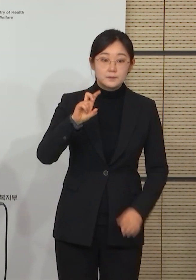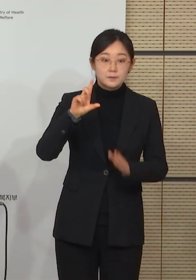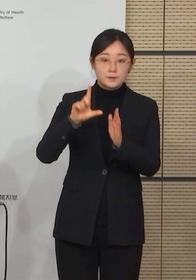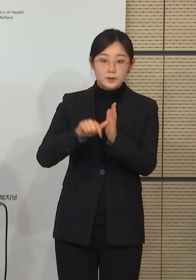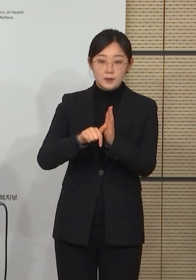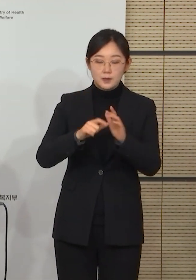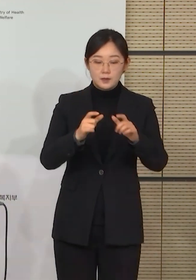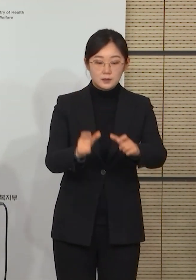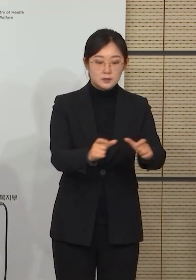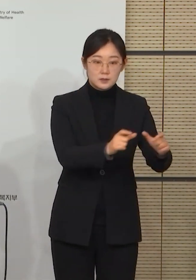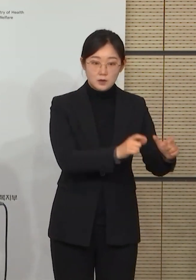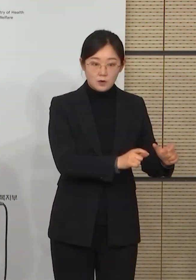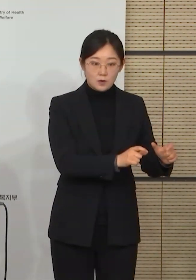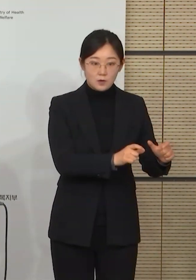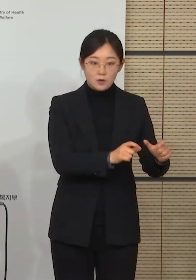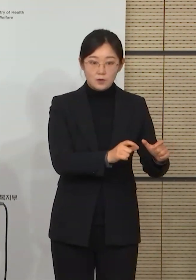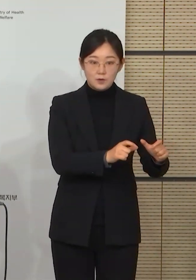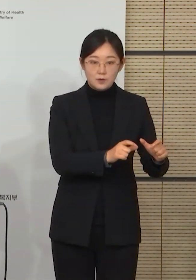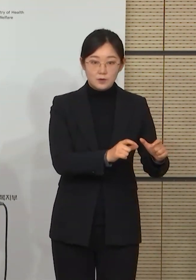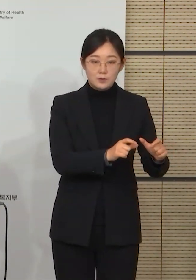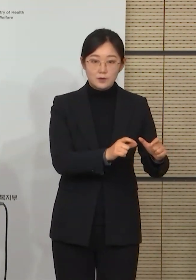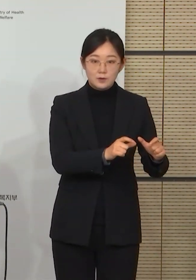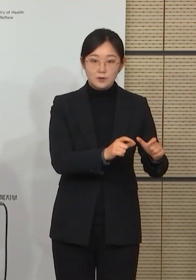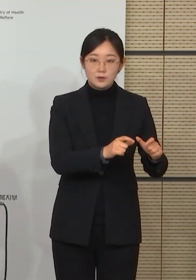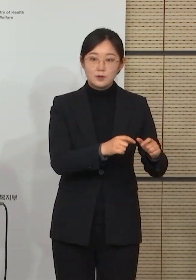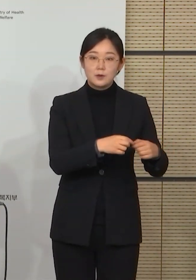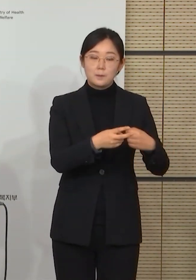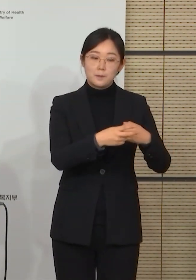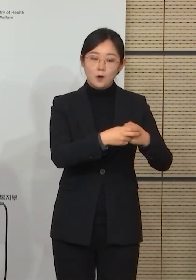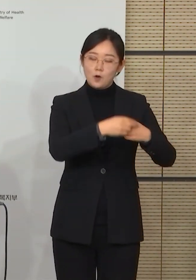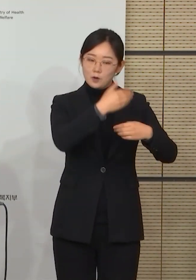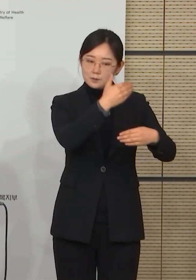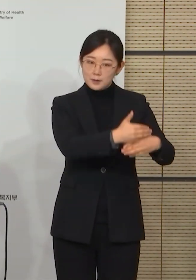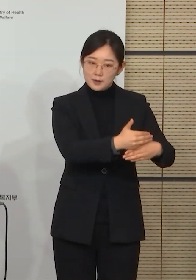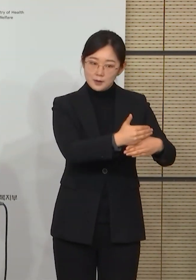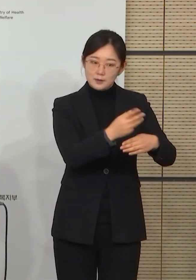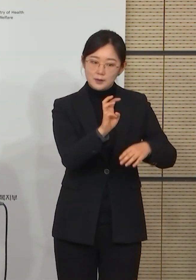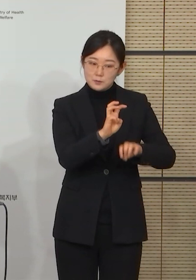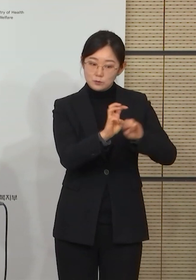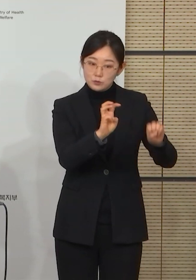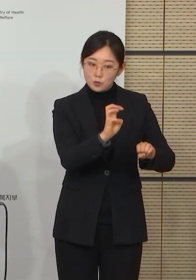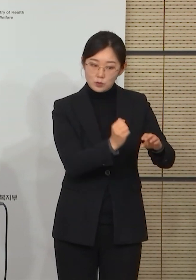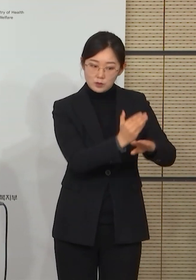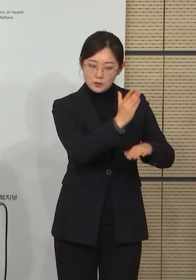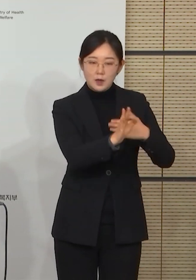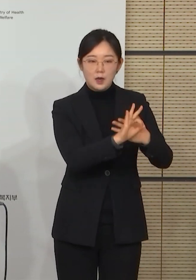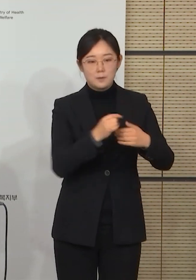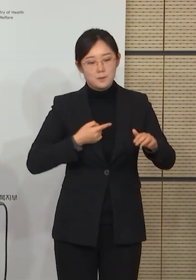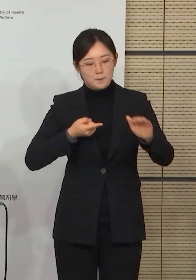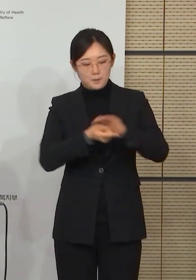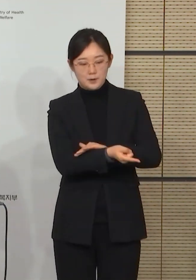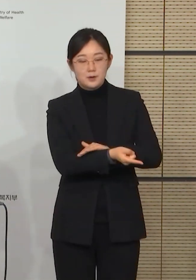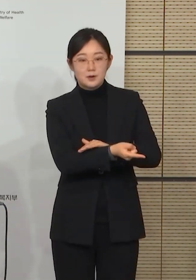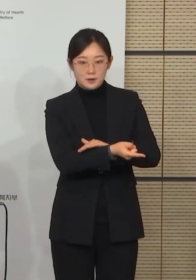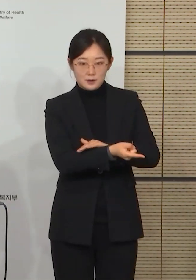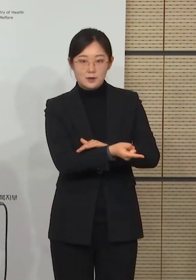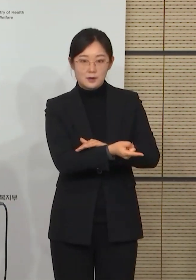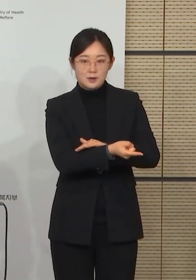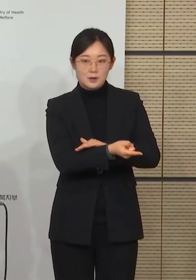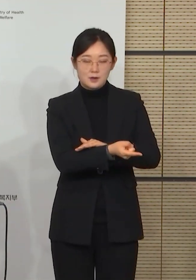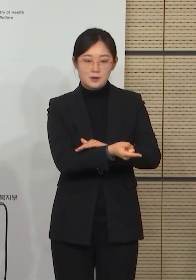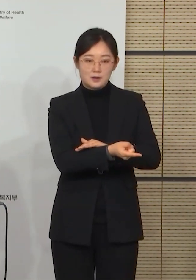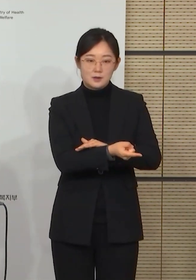내 진료기관 휴진 비율이 30% 이상일 경우에 진료개시 명령을 발동하라고 각